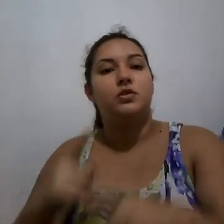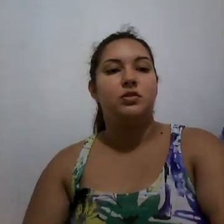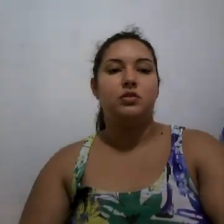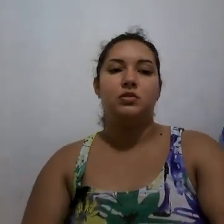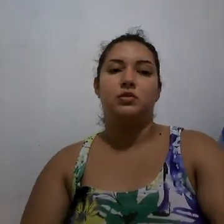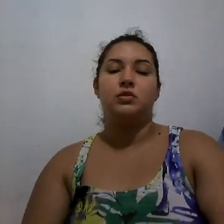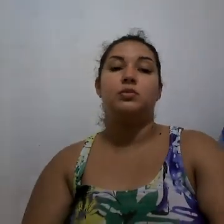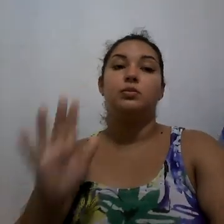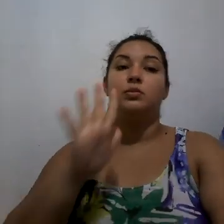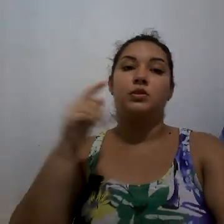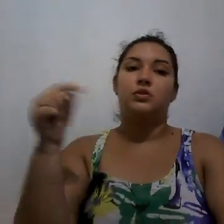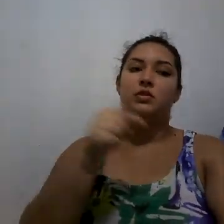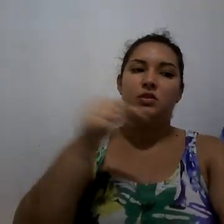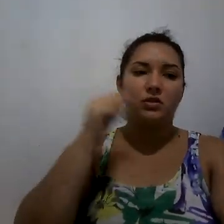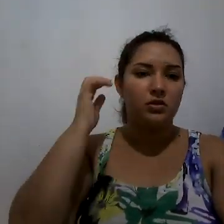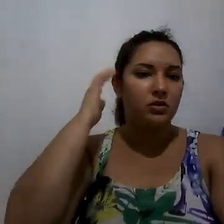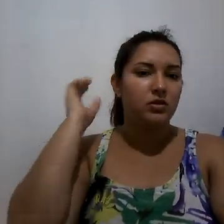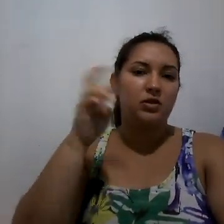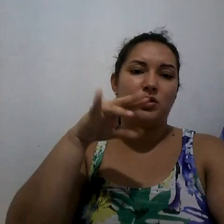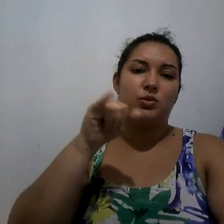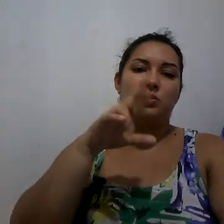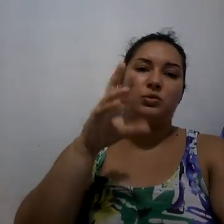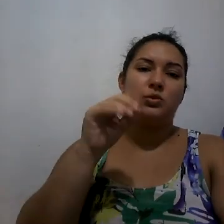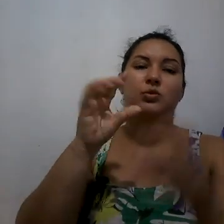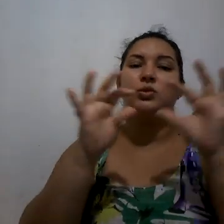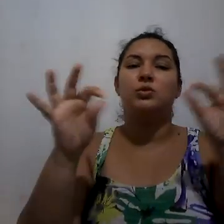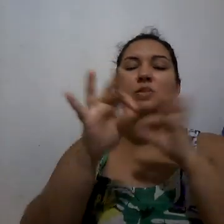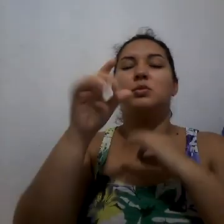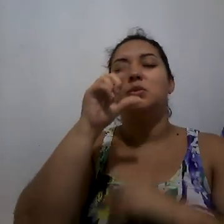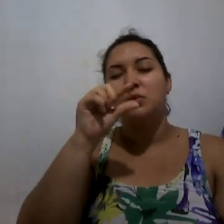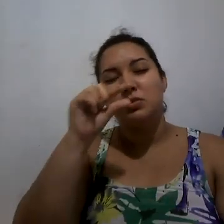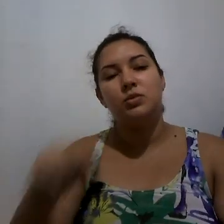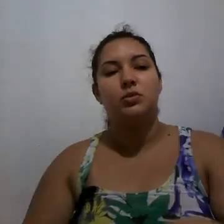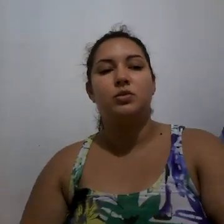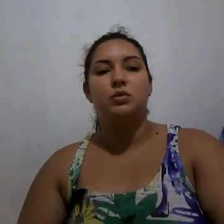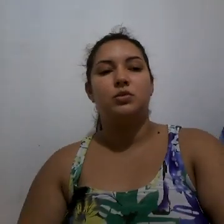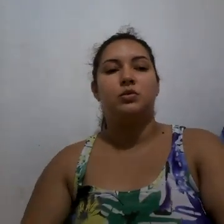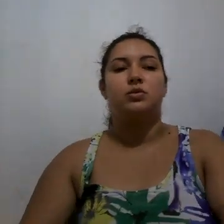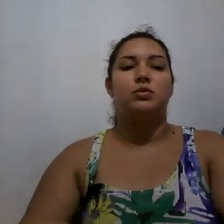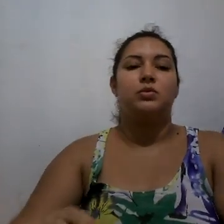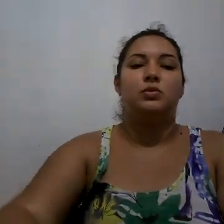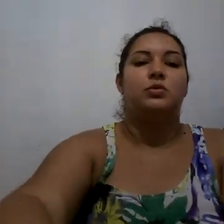ali no micro, vai estar em tamanhos bem menores, né? A concentração de fármacos já é um pouquinho mais baixa. Mas